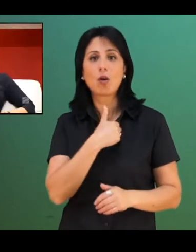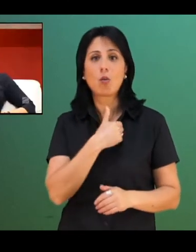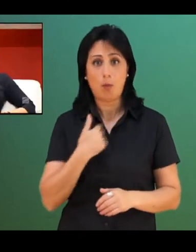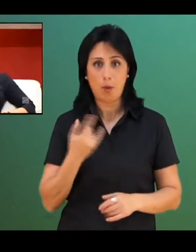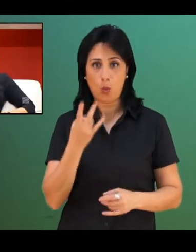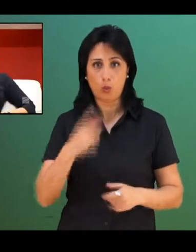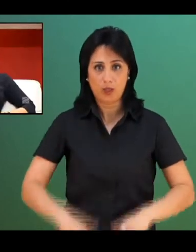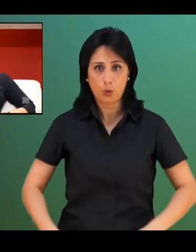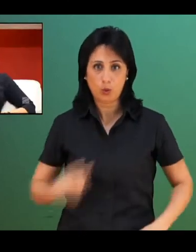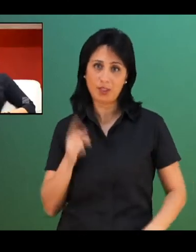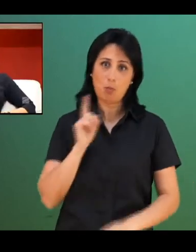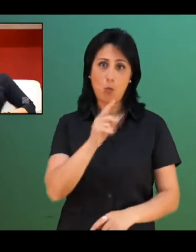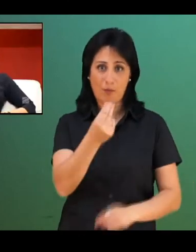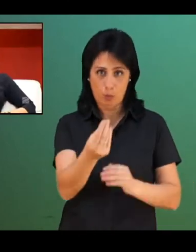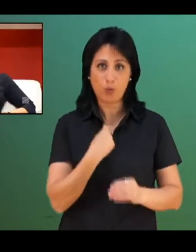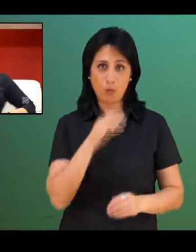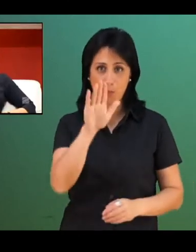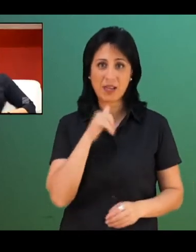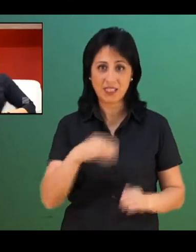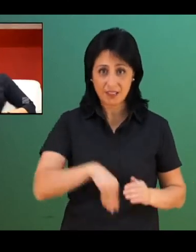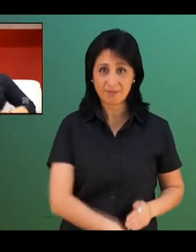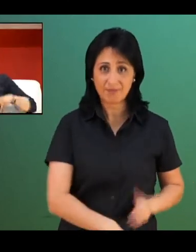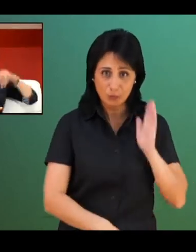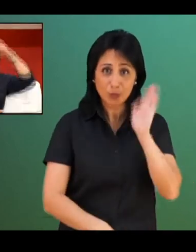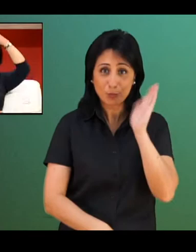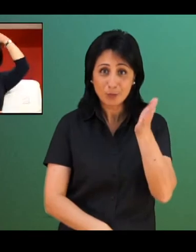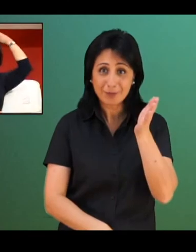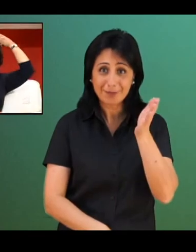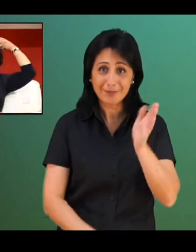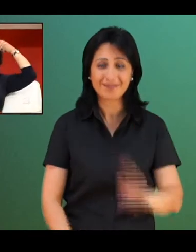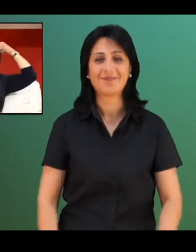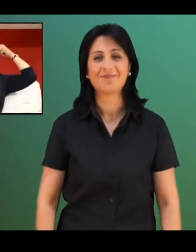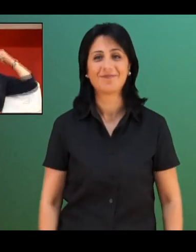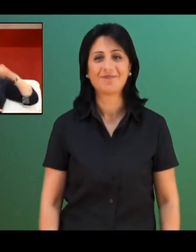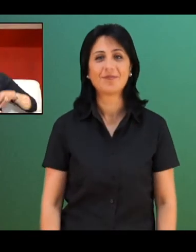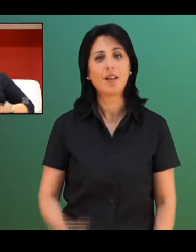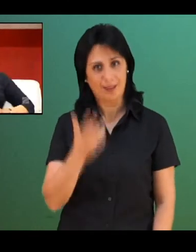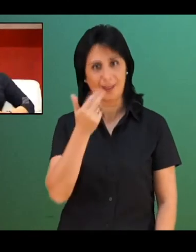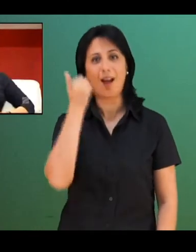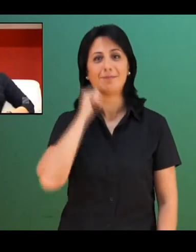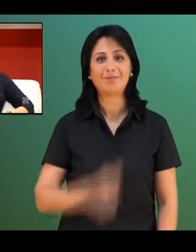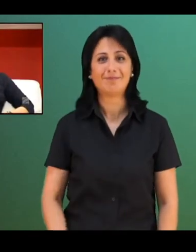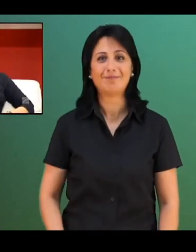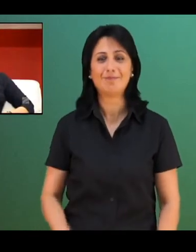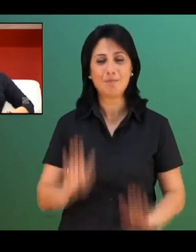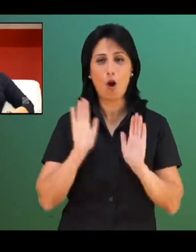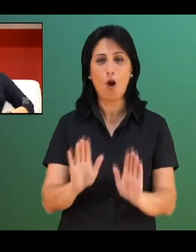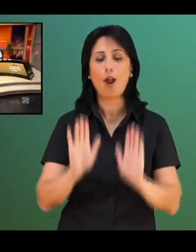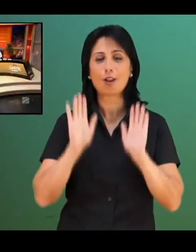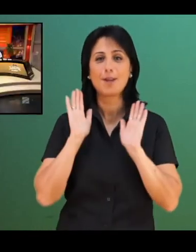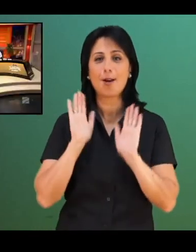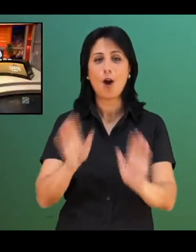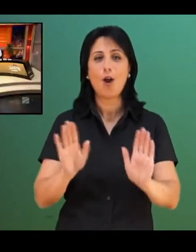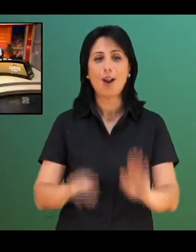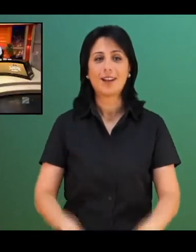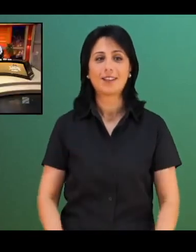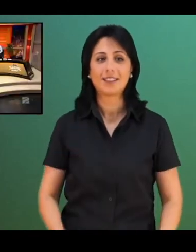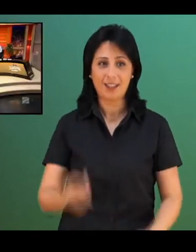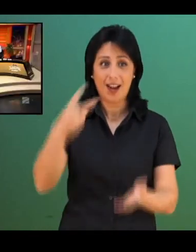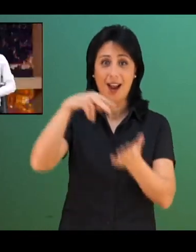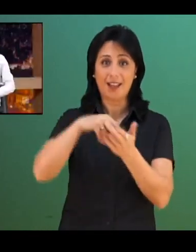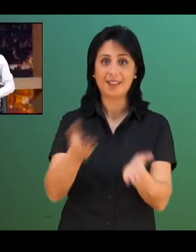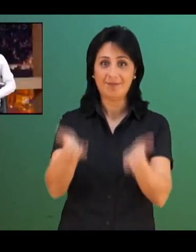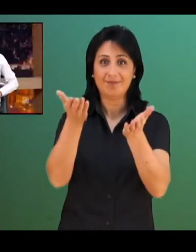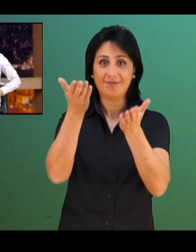ხოლო და ხოლო. ვანო. ვანო, ადეკი ფეხზე. ახლა მე ჩემ ტანს ვერ გამოვაჩენ. ხოლო და მხოლოდ